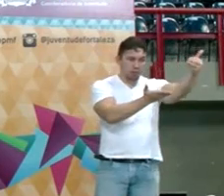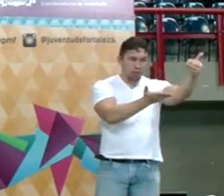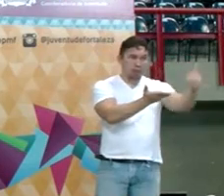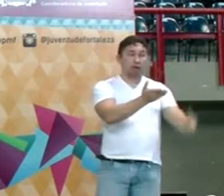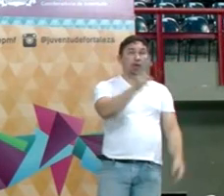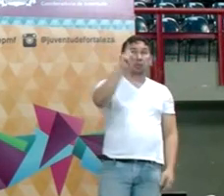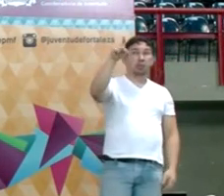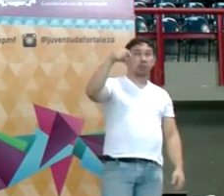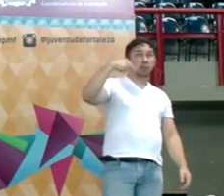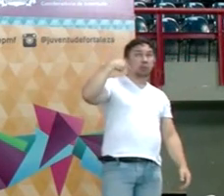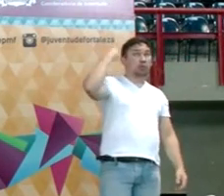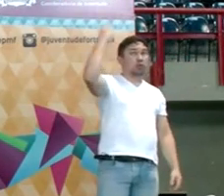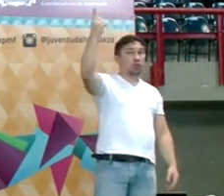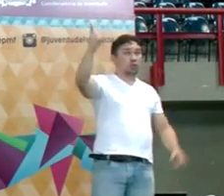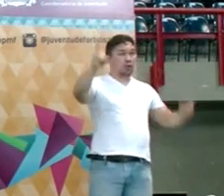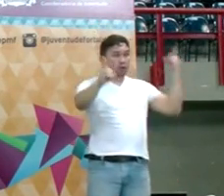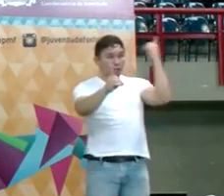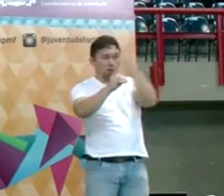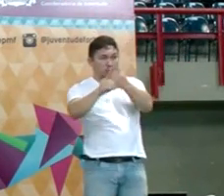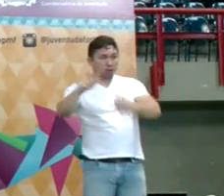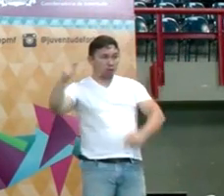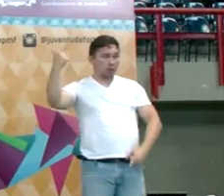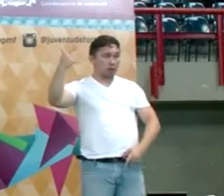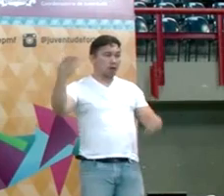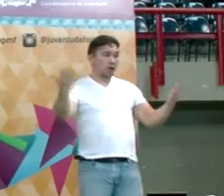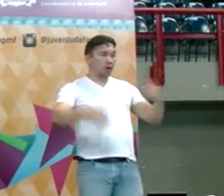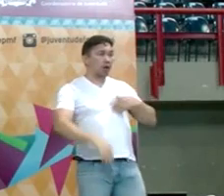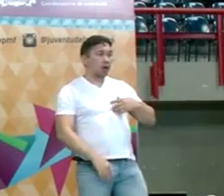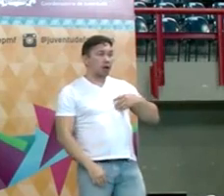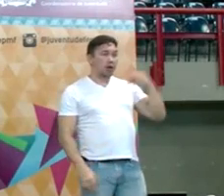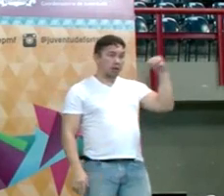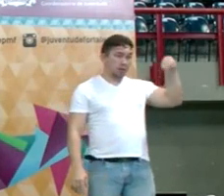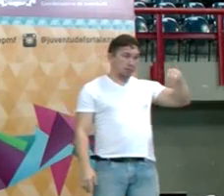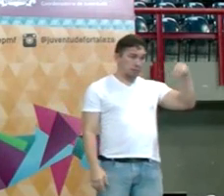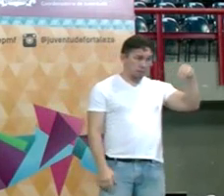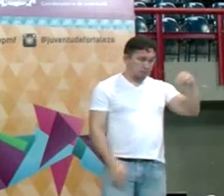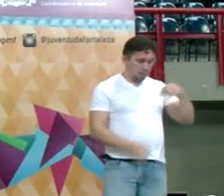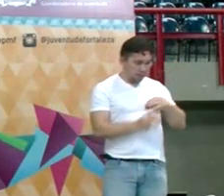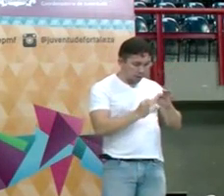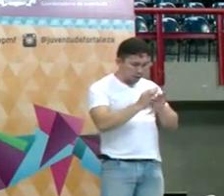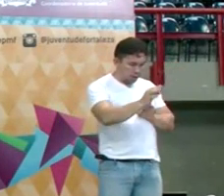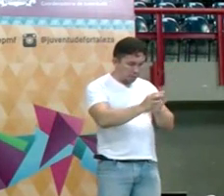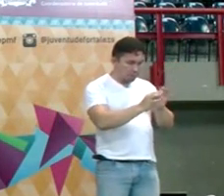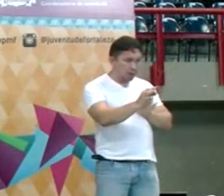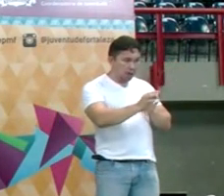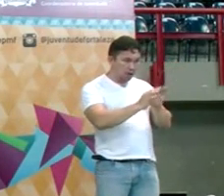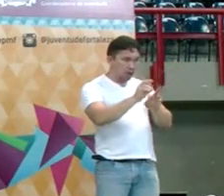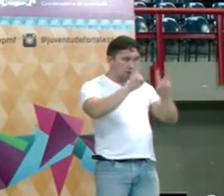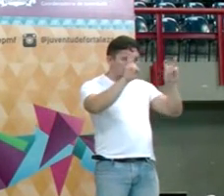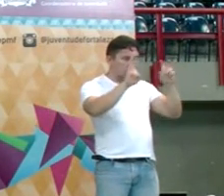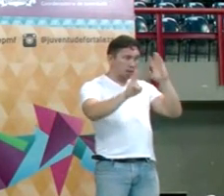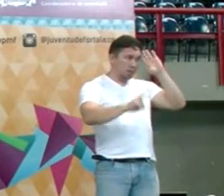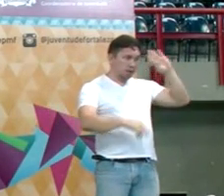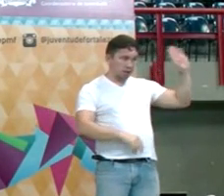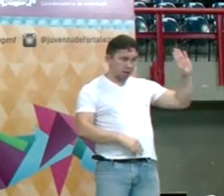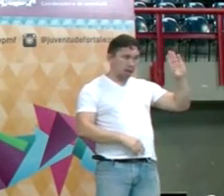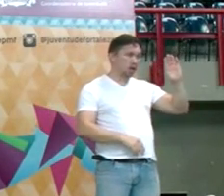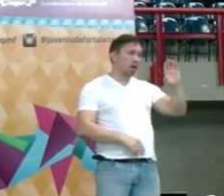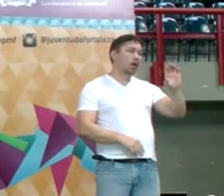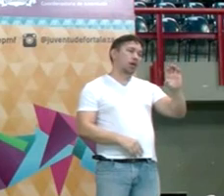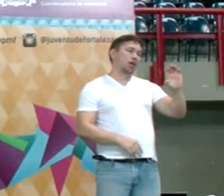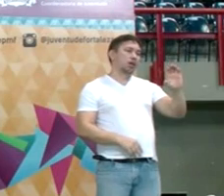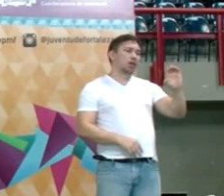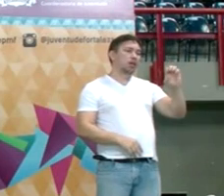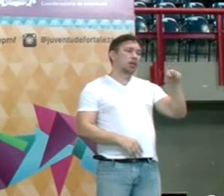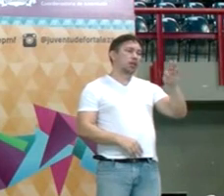pouquinho a respeito do que a gente chama de medida de tendência central, que é uma coisa até relativamente simples, e vai ter uma